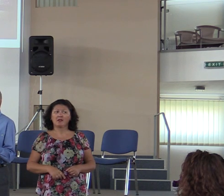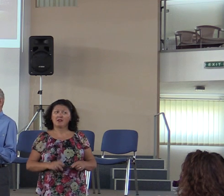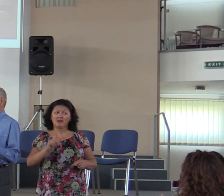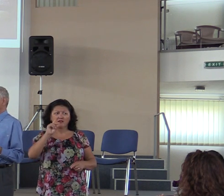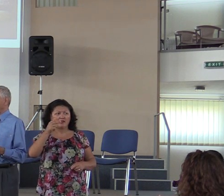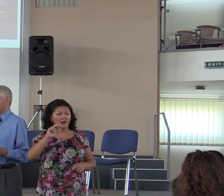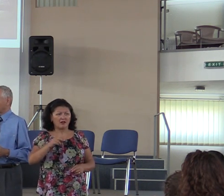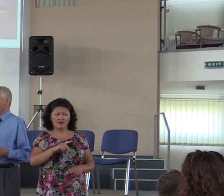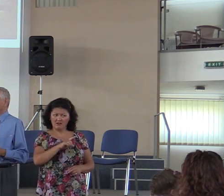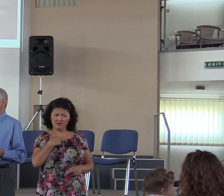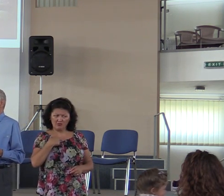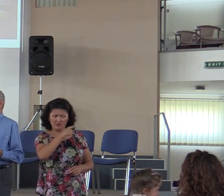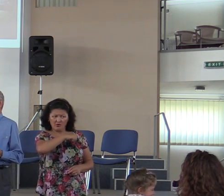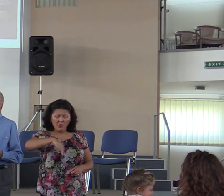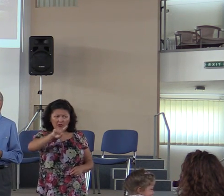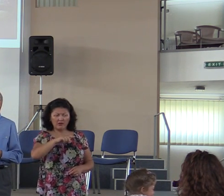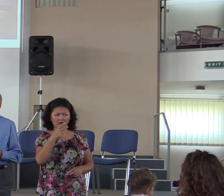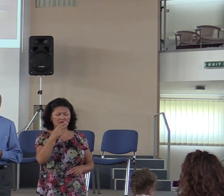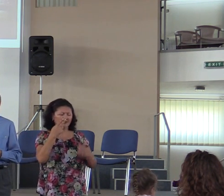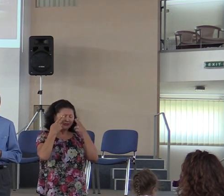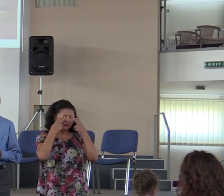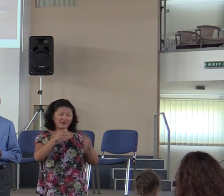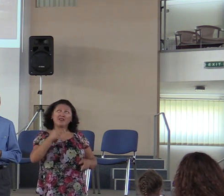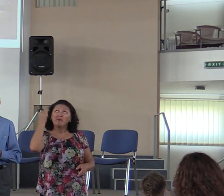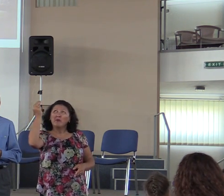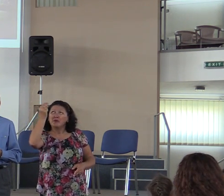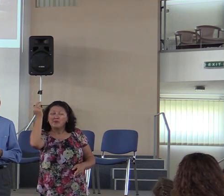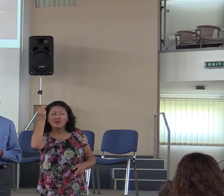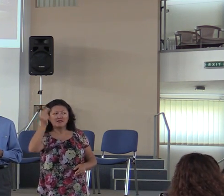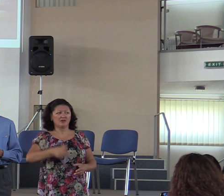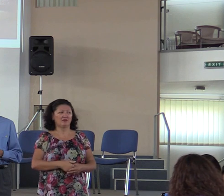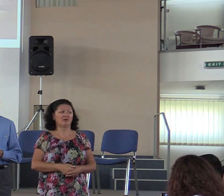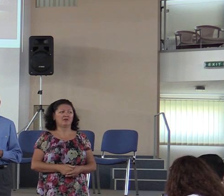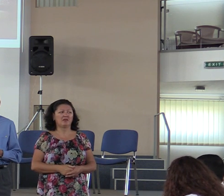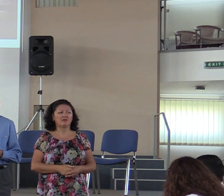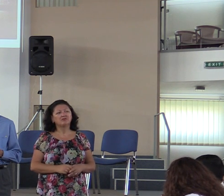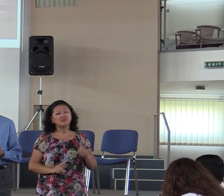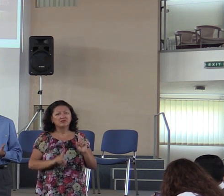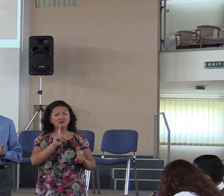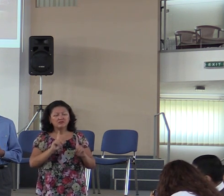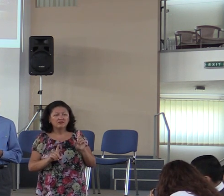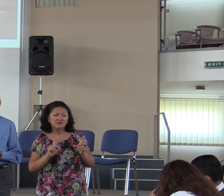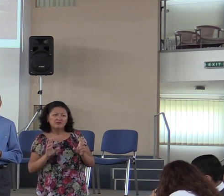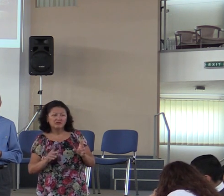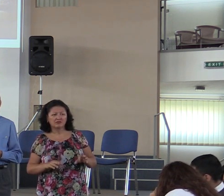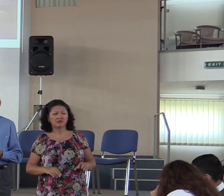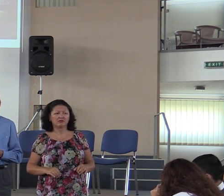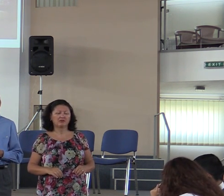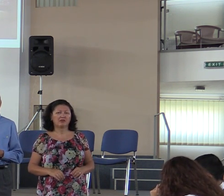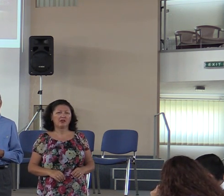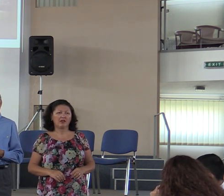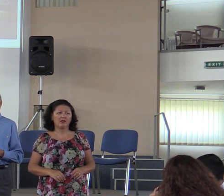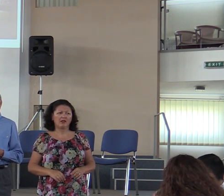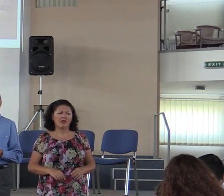Dumnezeu lucrarea pe care îl face. Some people blame God for things. Câteodată sau